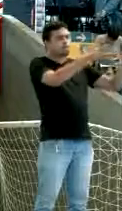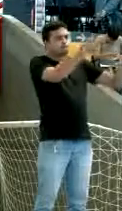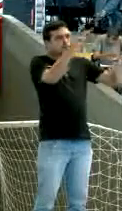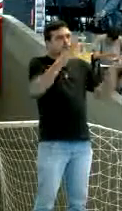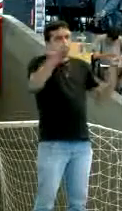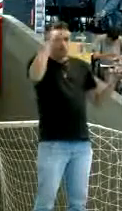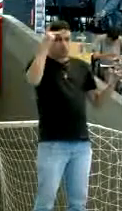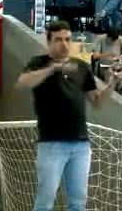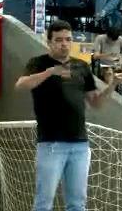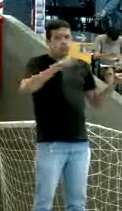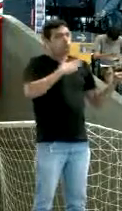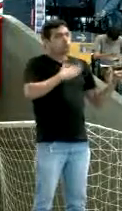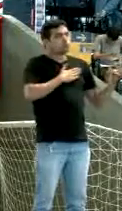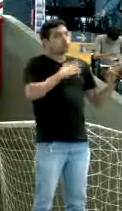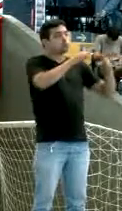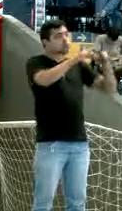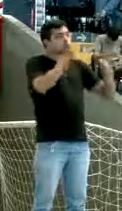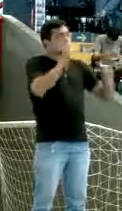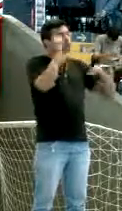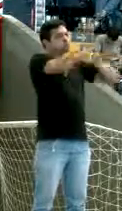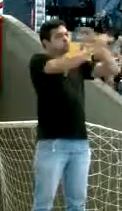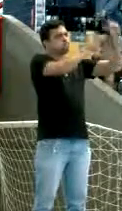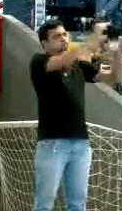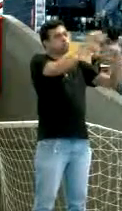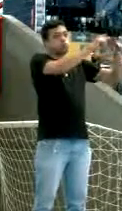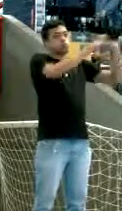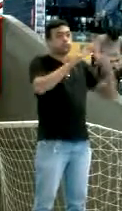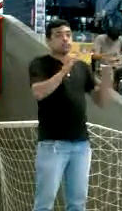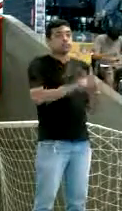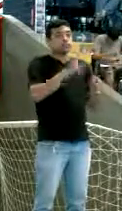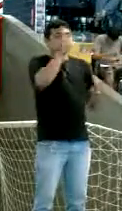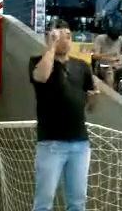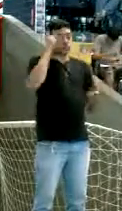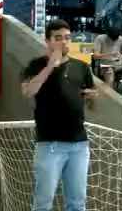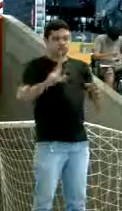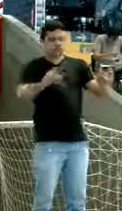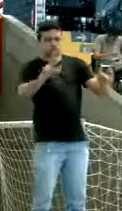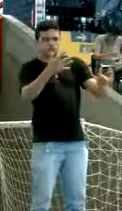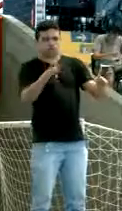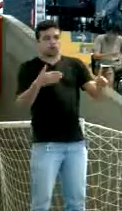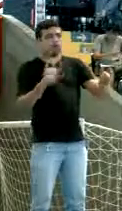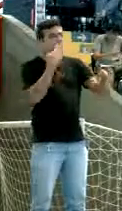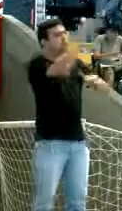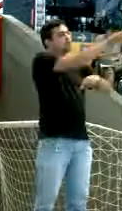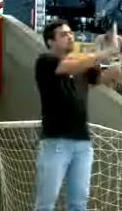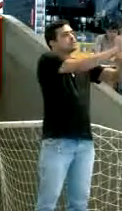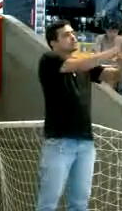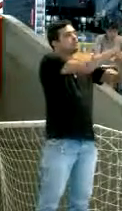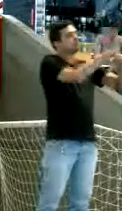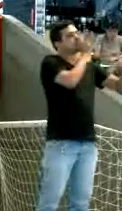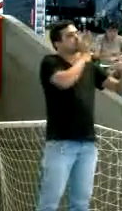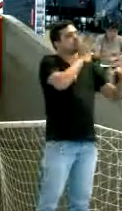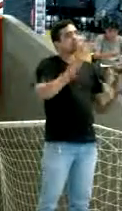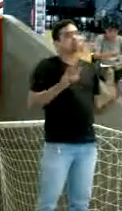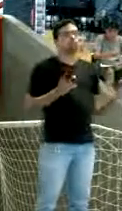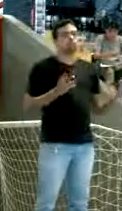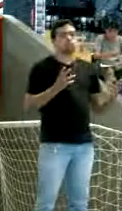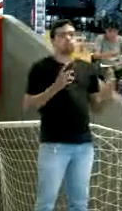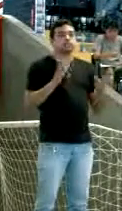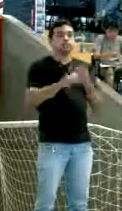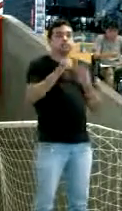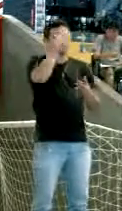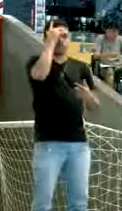povo gostou disso e investiu muito nisso. E de repente as pessoas não queriam mais ver televisão, queriam ir para o cinema. E os senhores